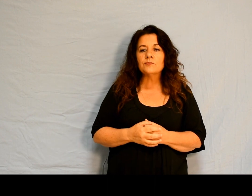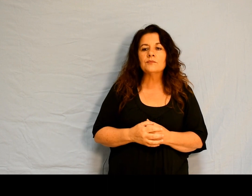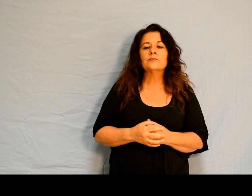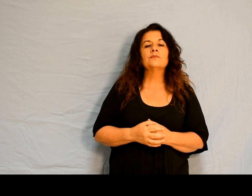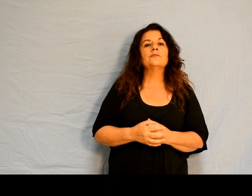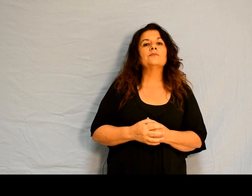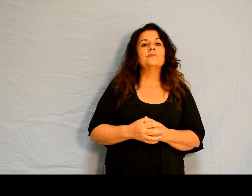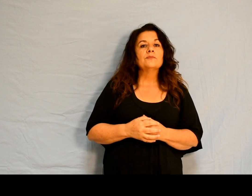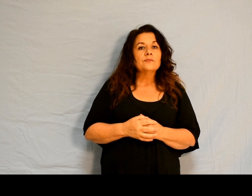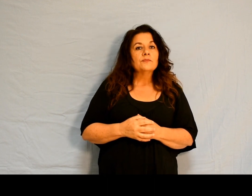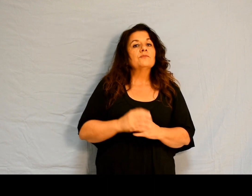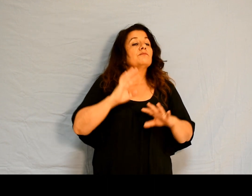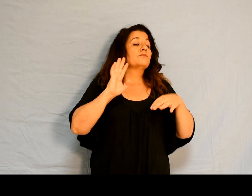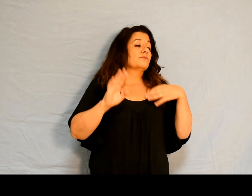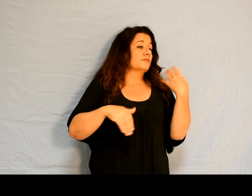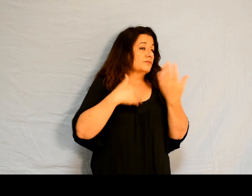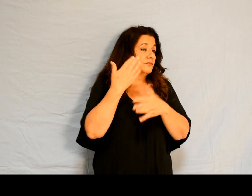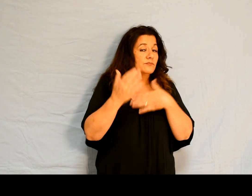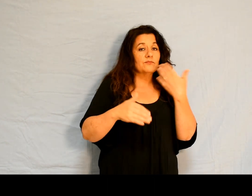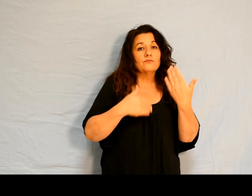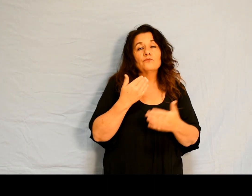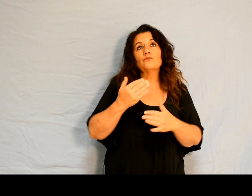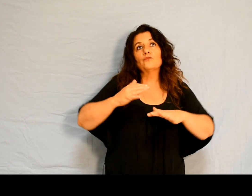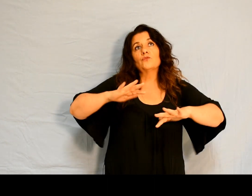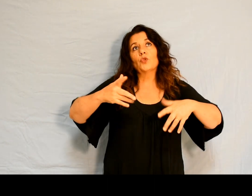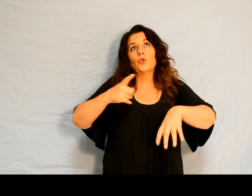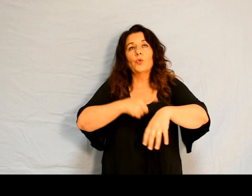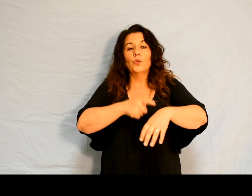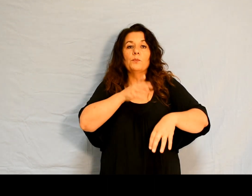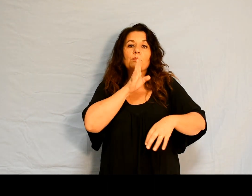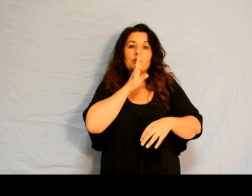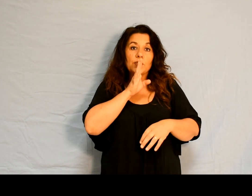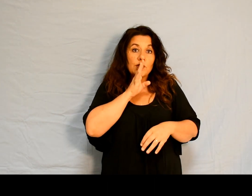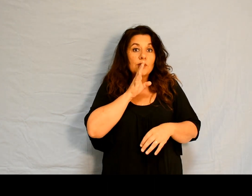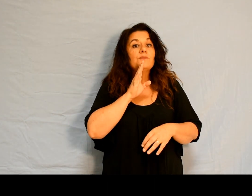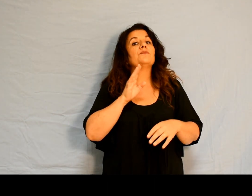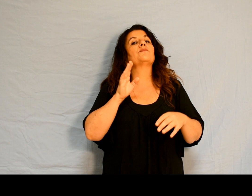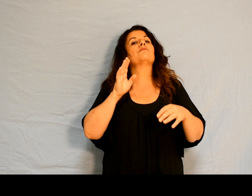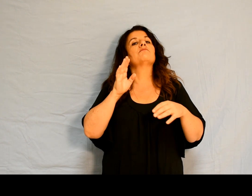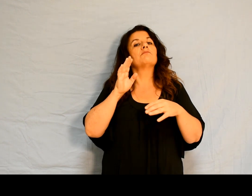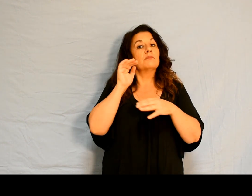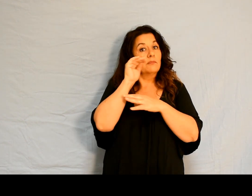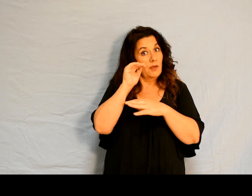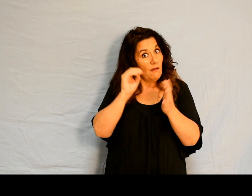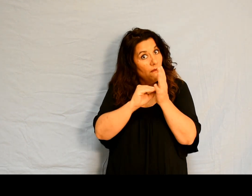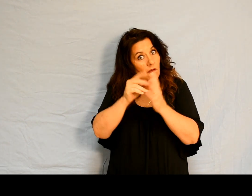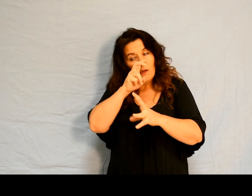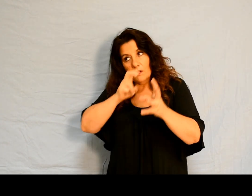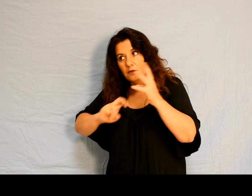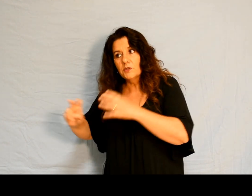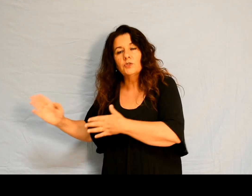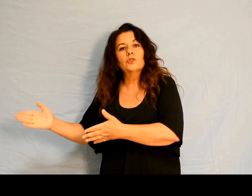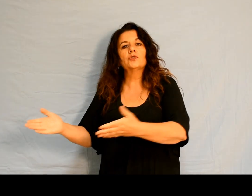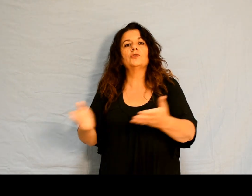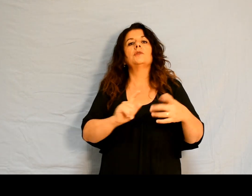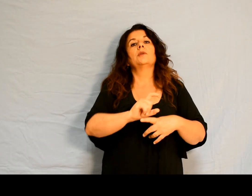Il sortit de nouveau vers midi, puis vers 3 heures, et fit de même.